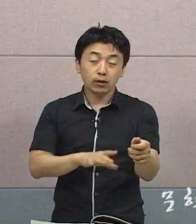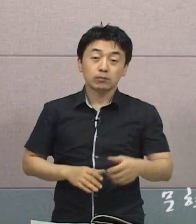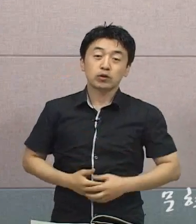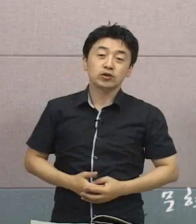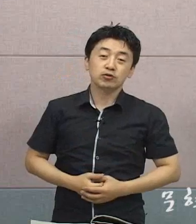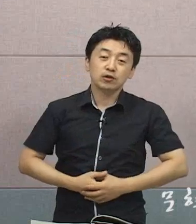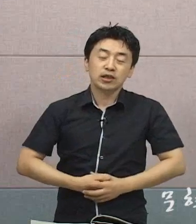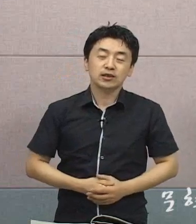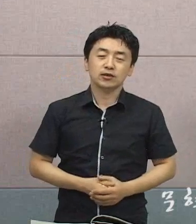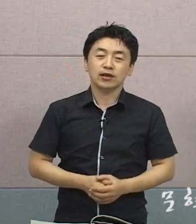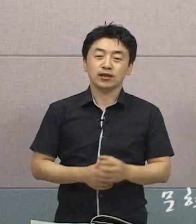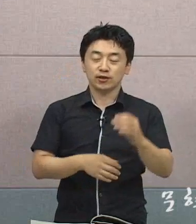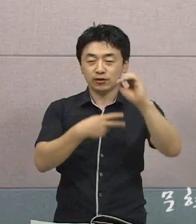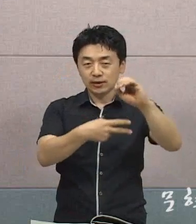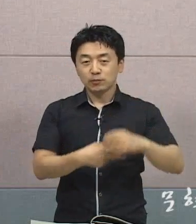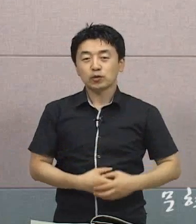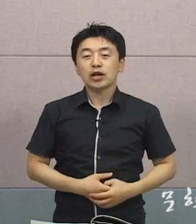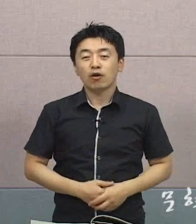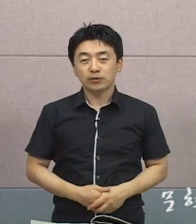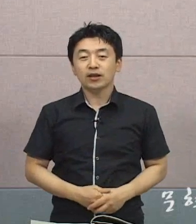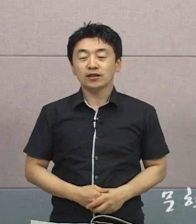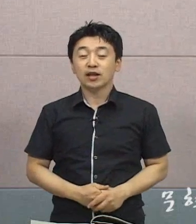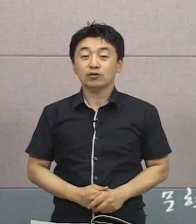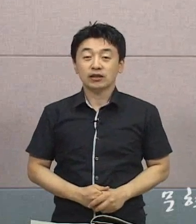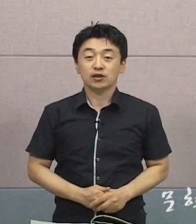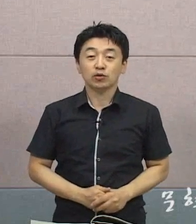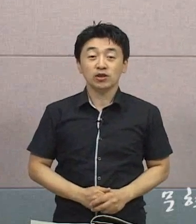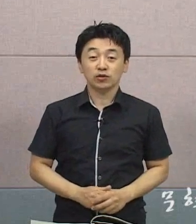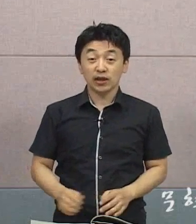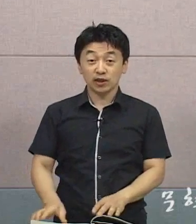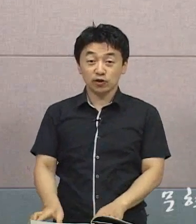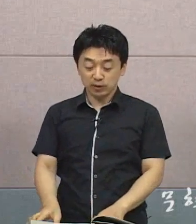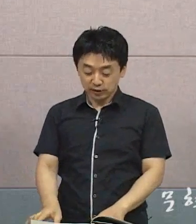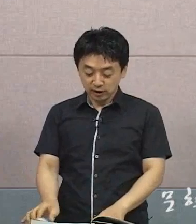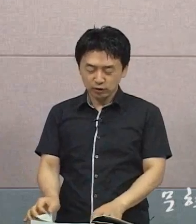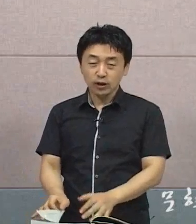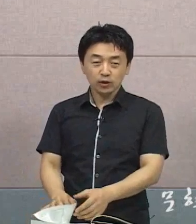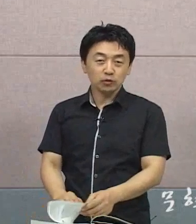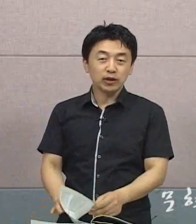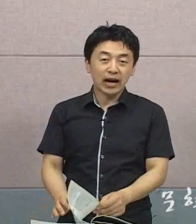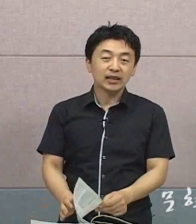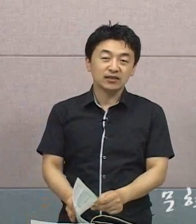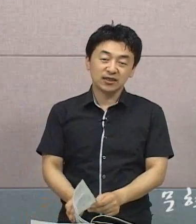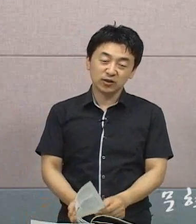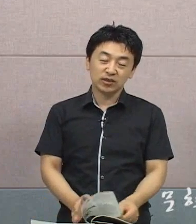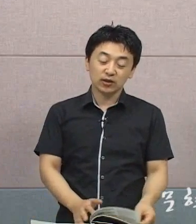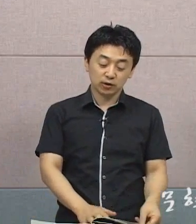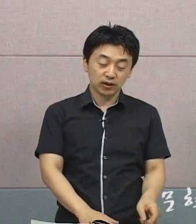뭐 이런 식으로 사용을 하거든요. 그래서 뭐 그냥 없다라는 단어로 같이 동의어로 생각해 주시면 될 듯 하고요. 조금 더 강하게 쓰는 단어라고 생각해